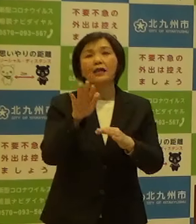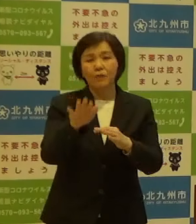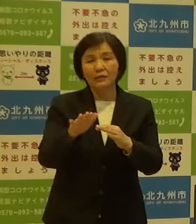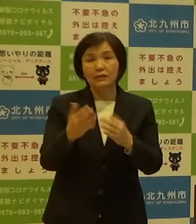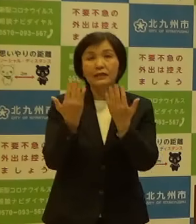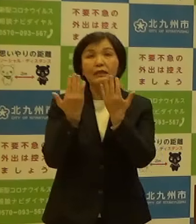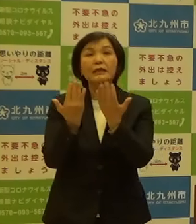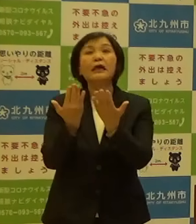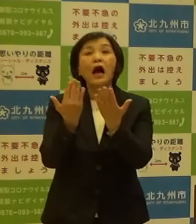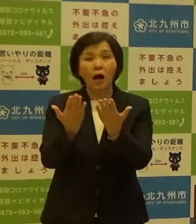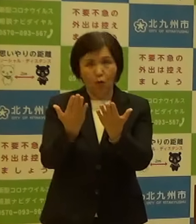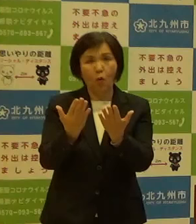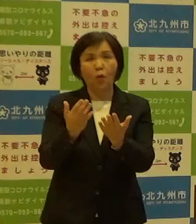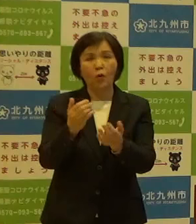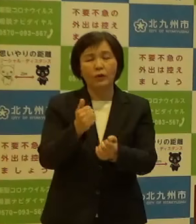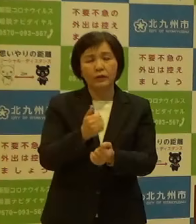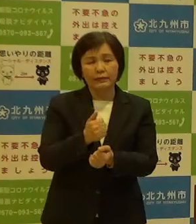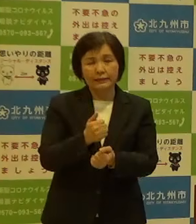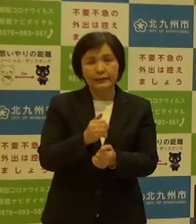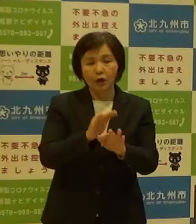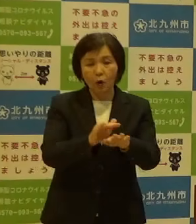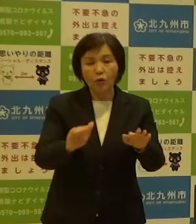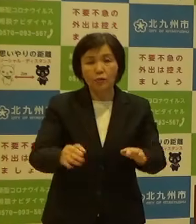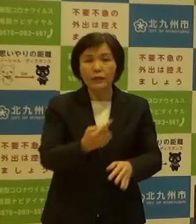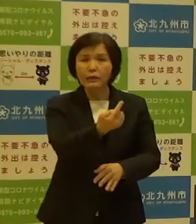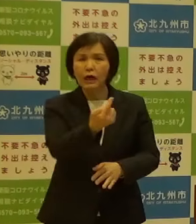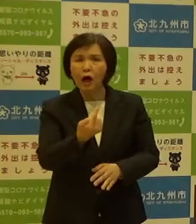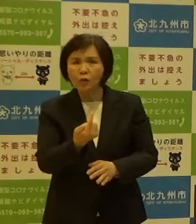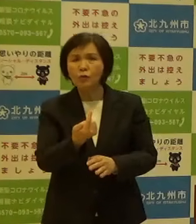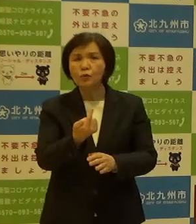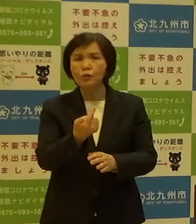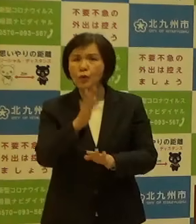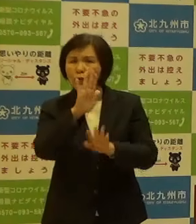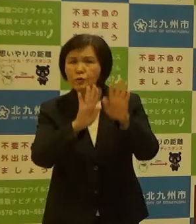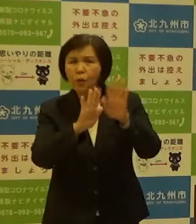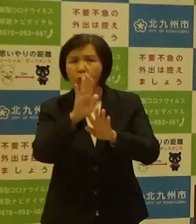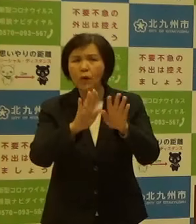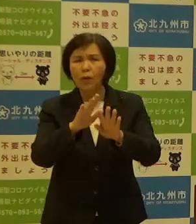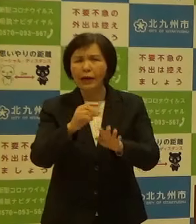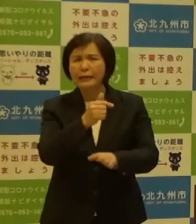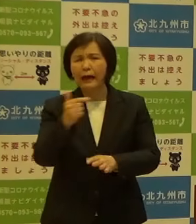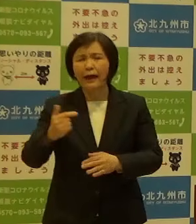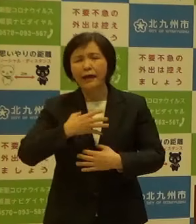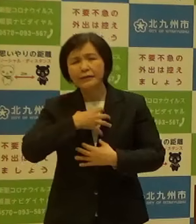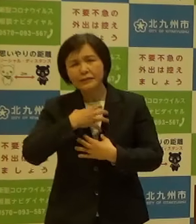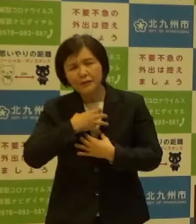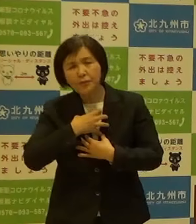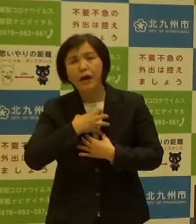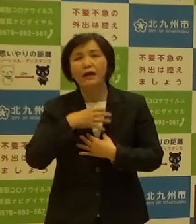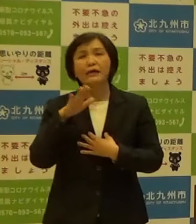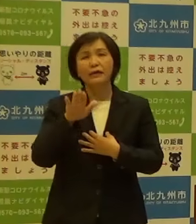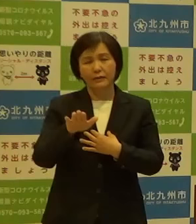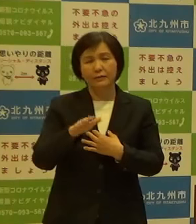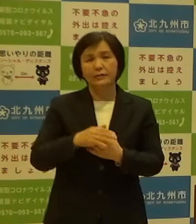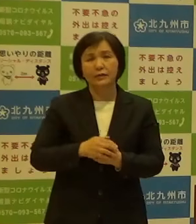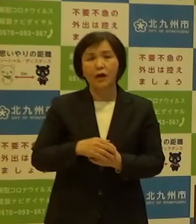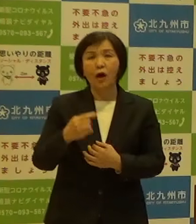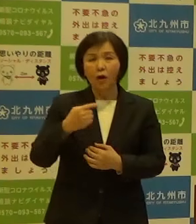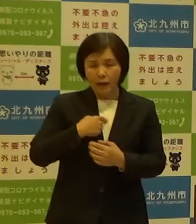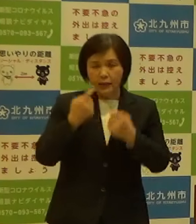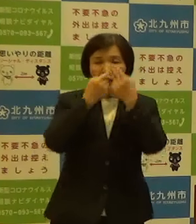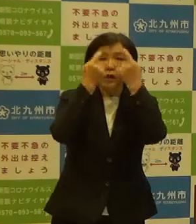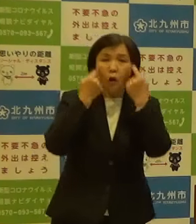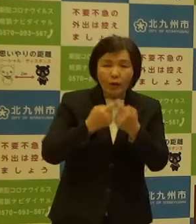力、学力のことを考えますとですね、今の状況というのは大変心配でありまして、私個人とし